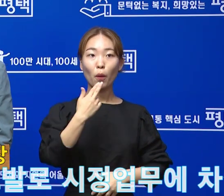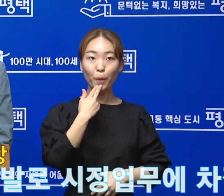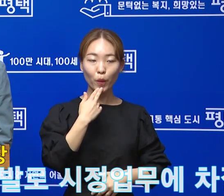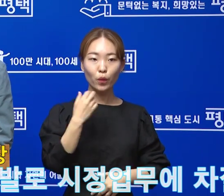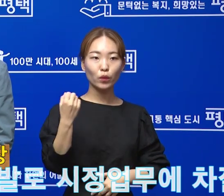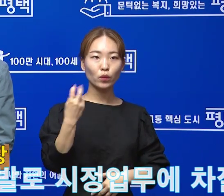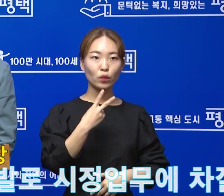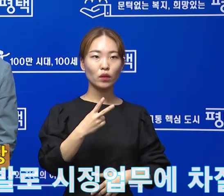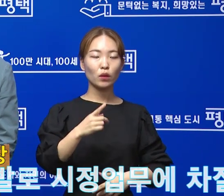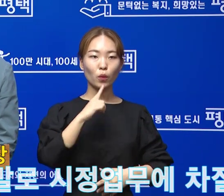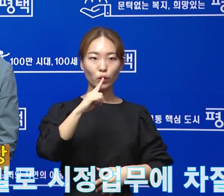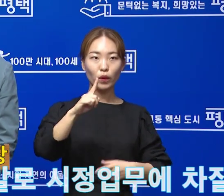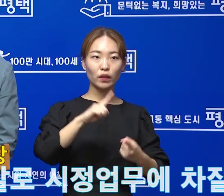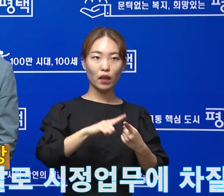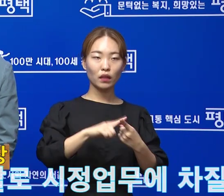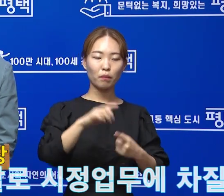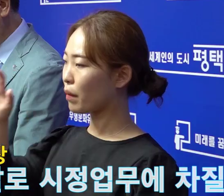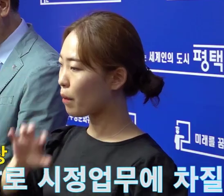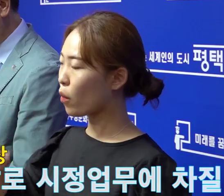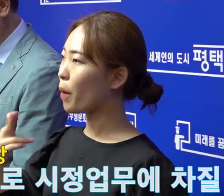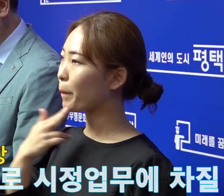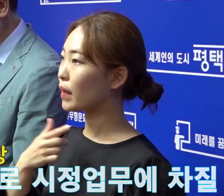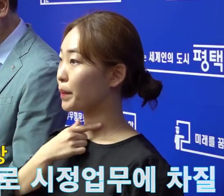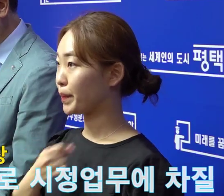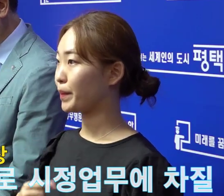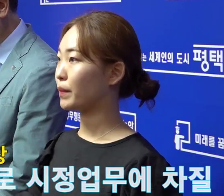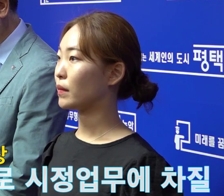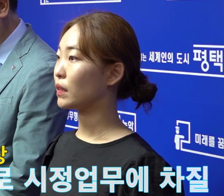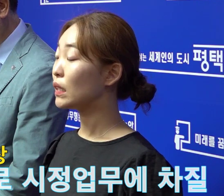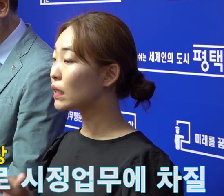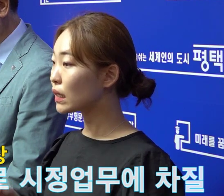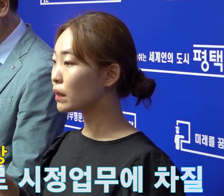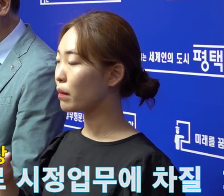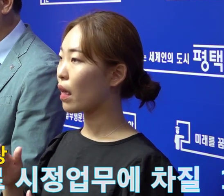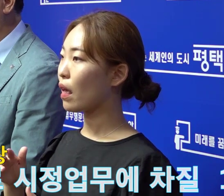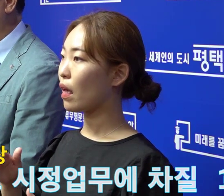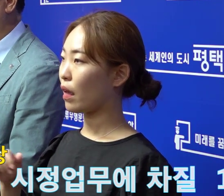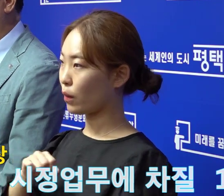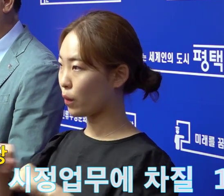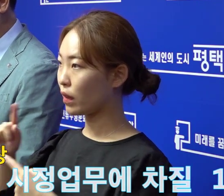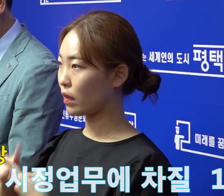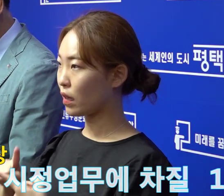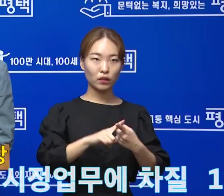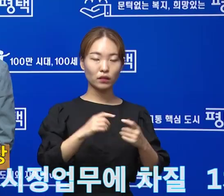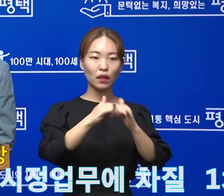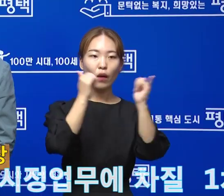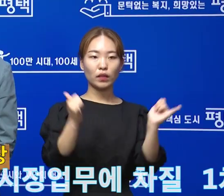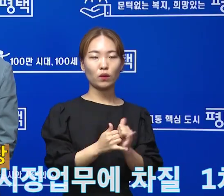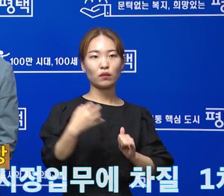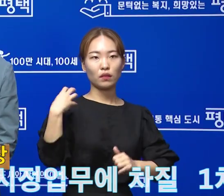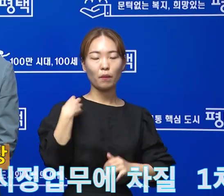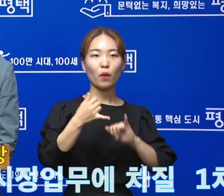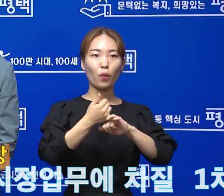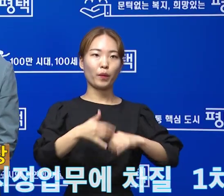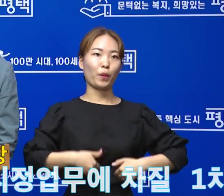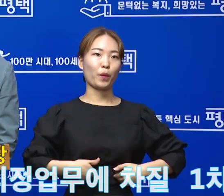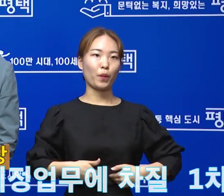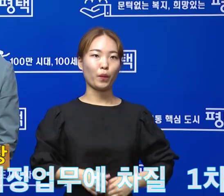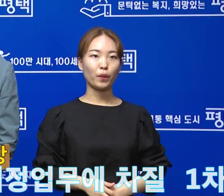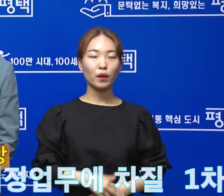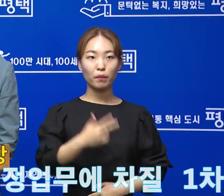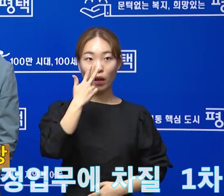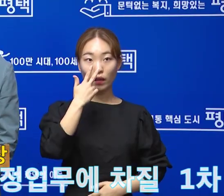되풀이되지 않기를 바랍니다. 이런 행위에 대해서는 적절한 사회적 대가를 치러야 한다고 생각을 합니다.